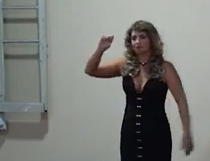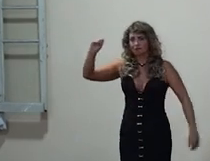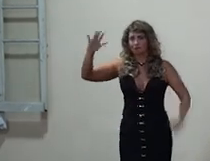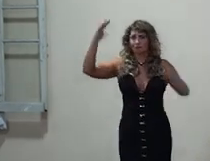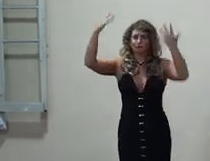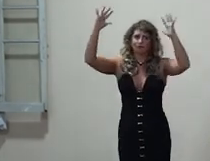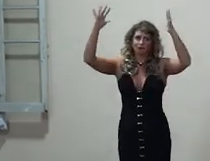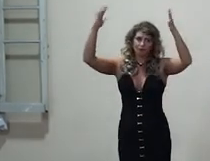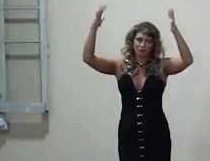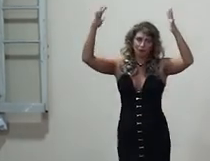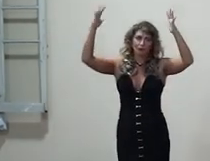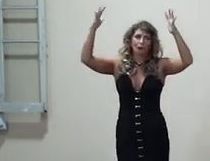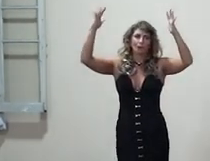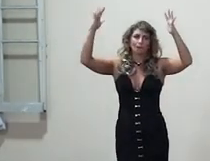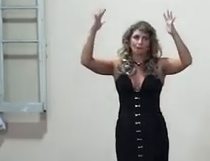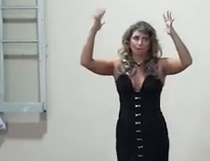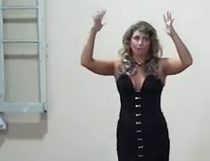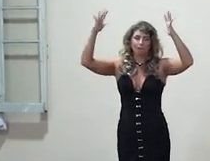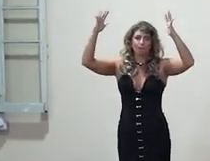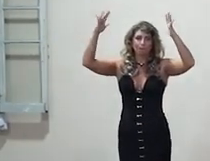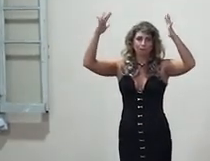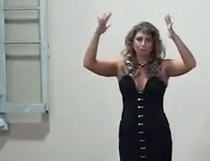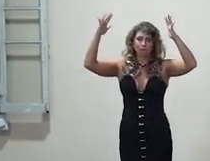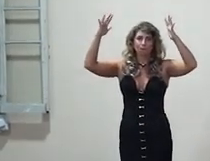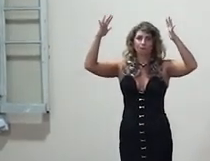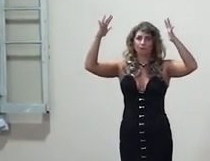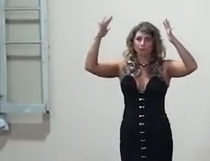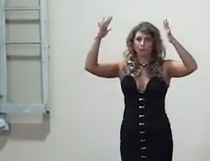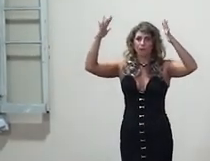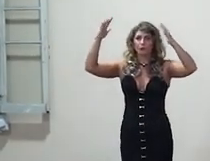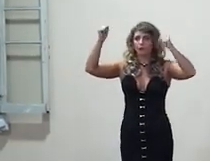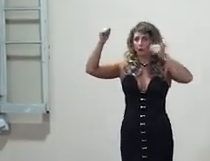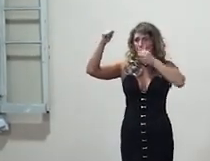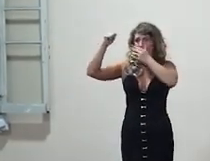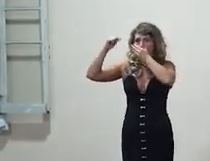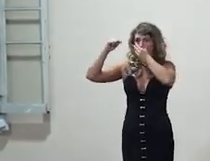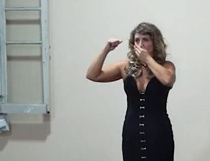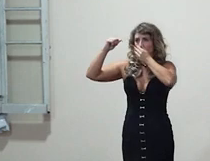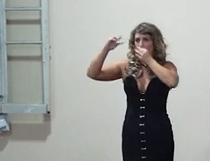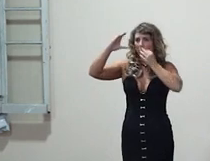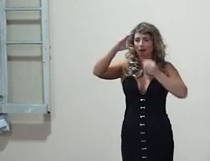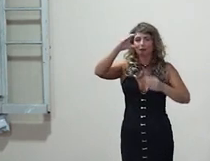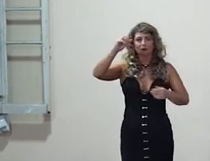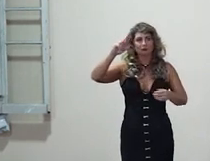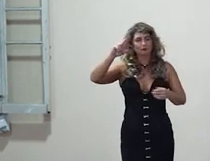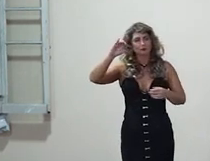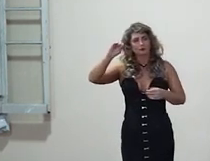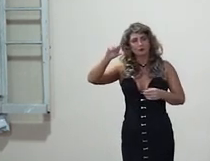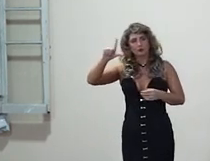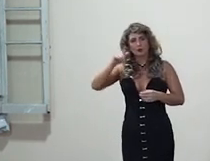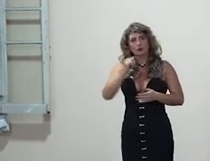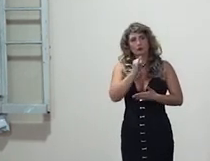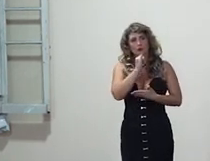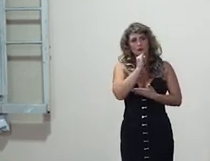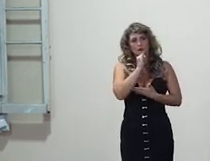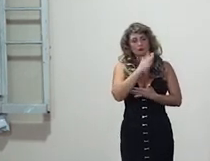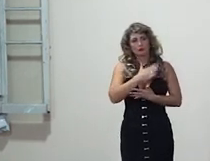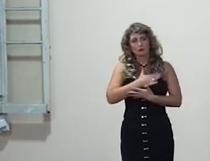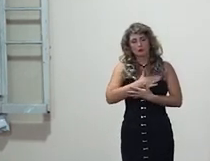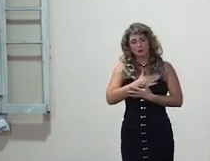Então, a Carol... Joia. A Carol é um exemplo, para